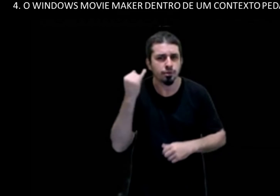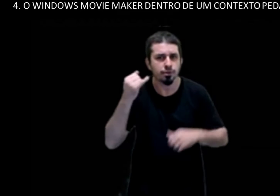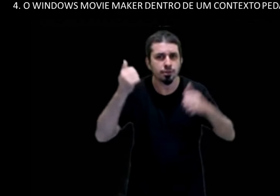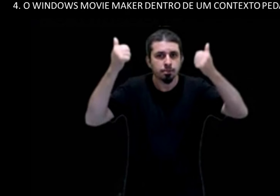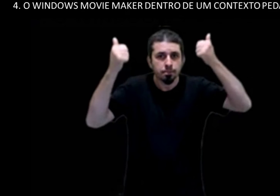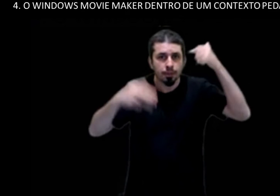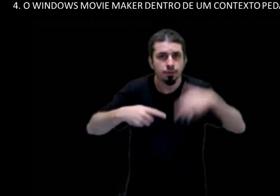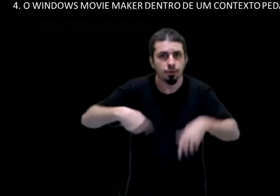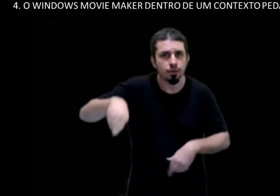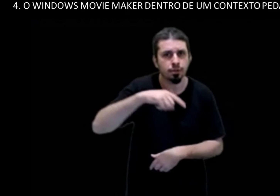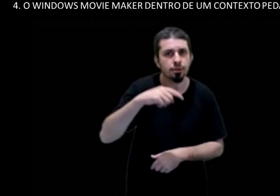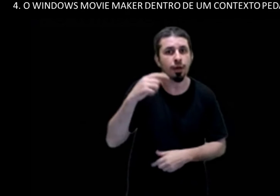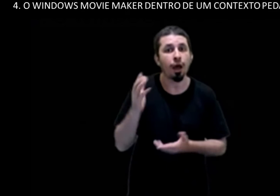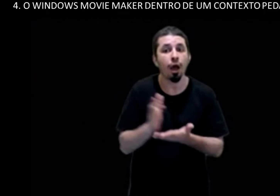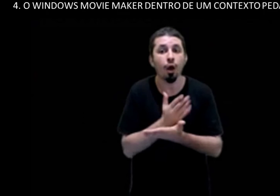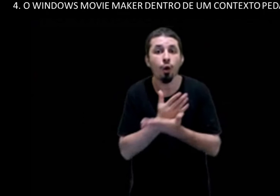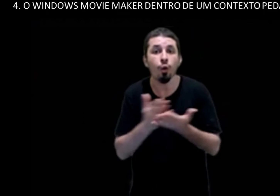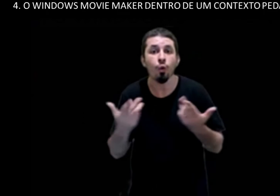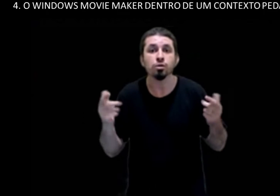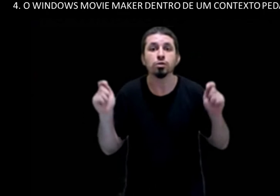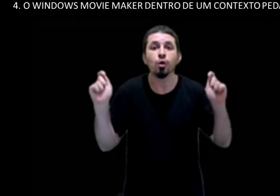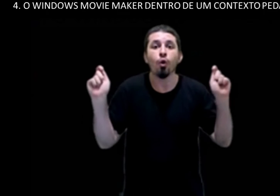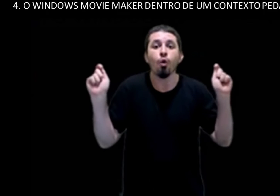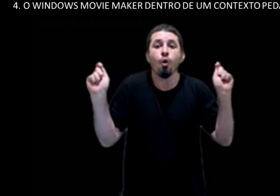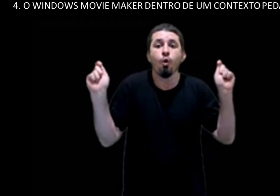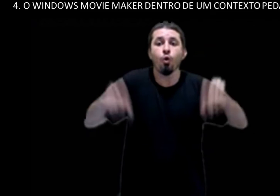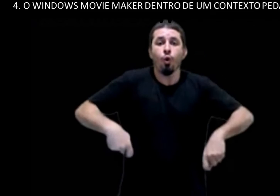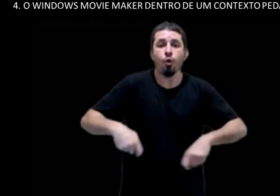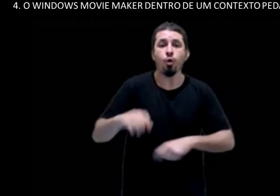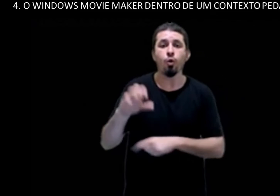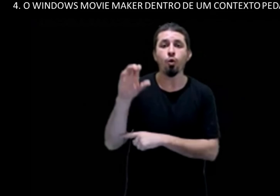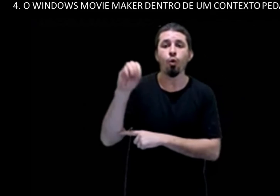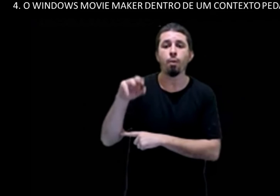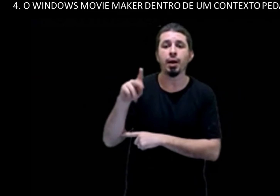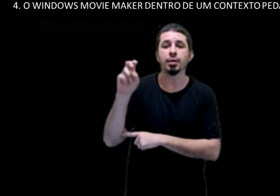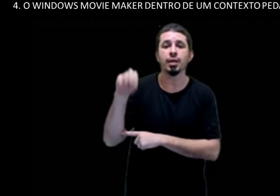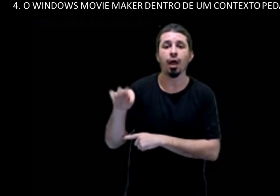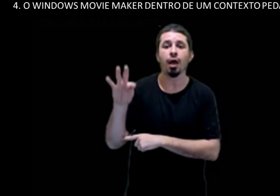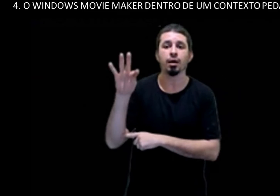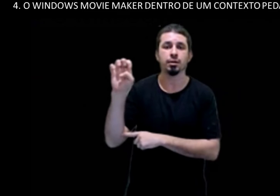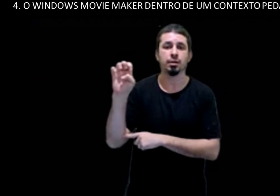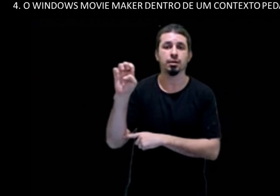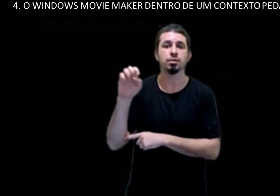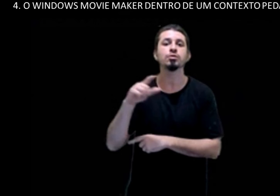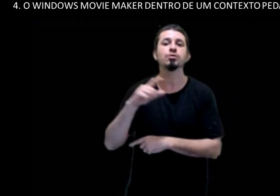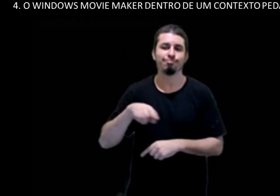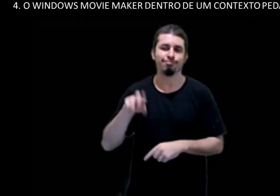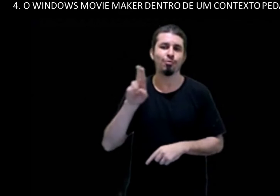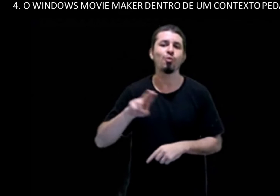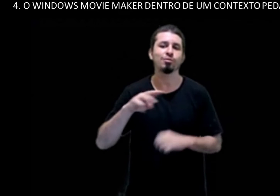é importante destacar que são necessárias algumas competências para o professor utilizar o software Windows Movie